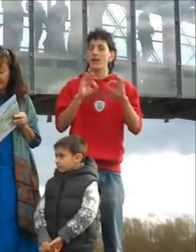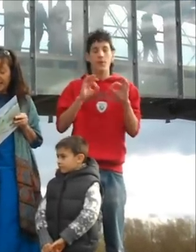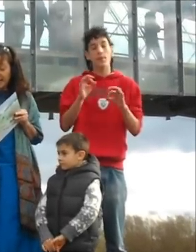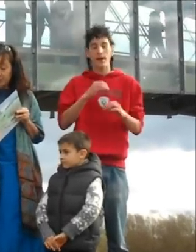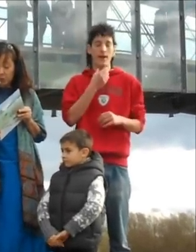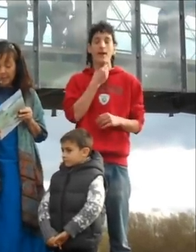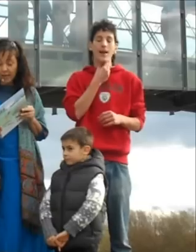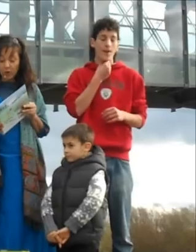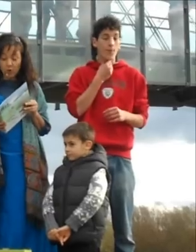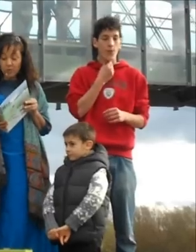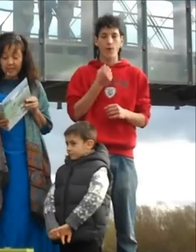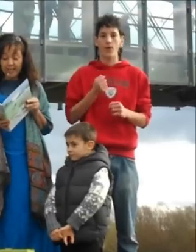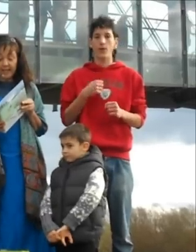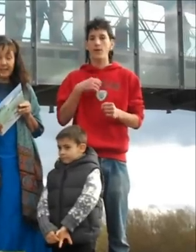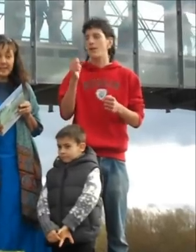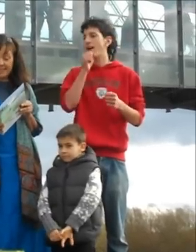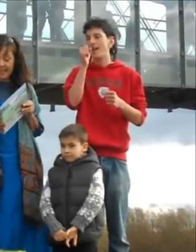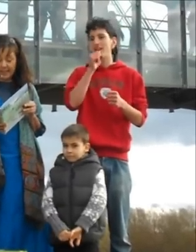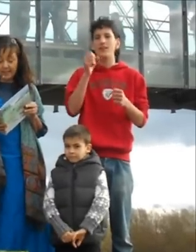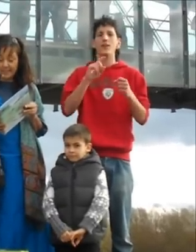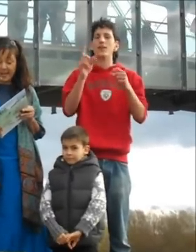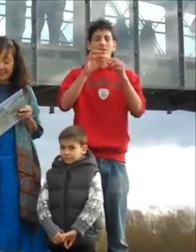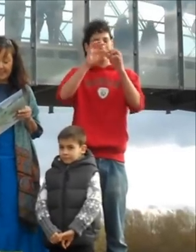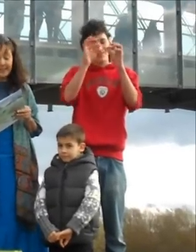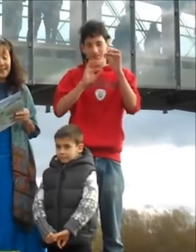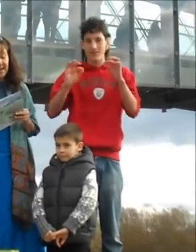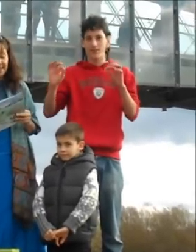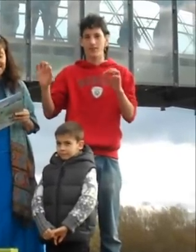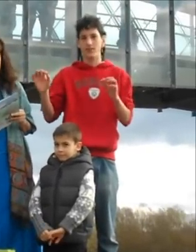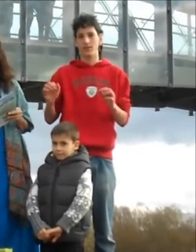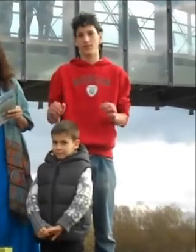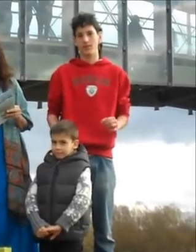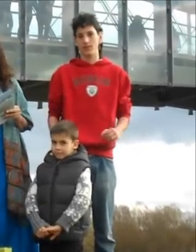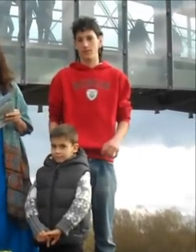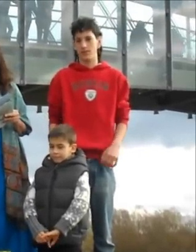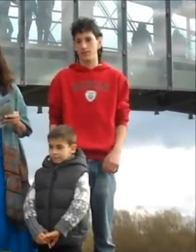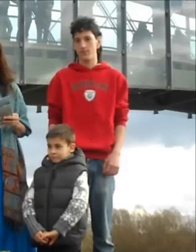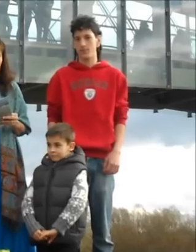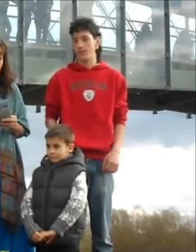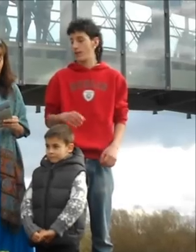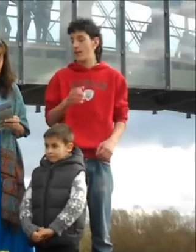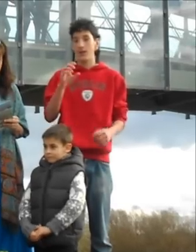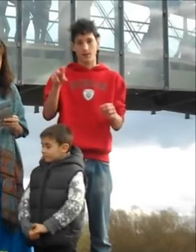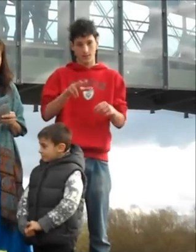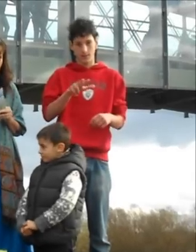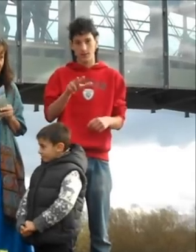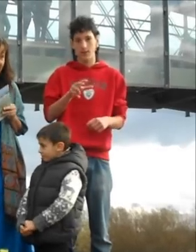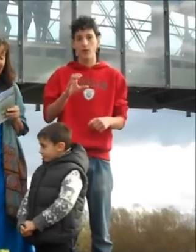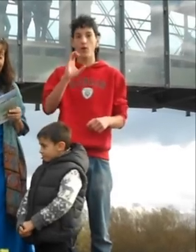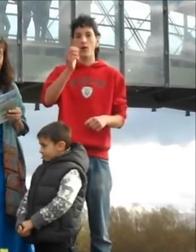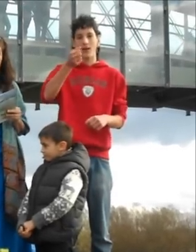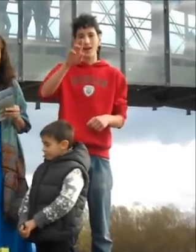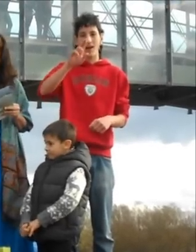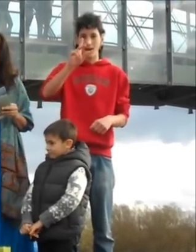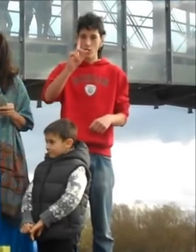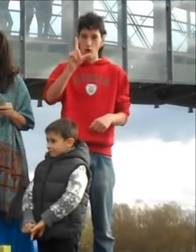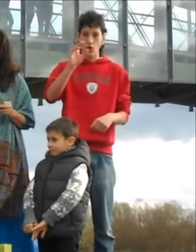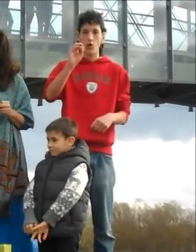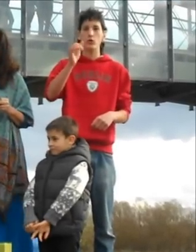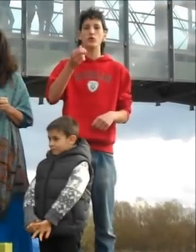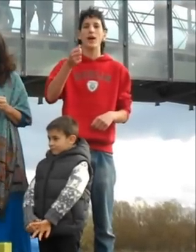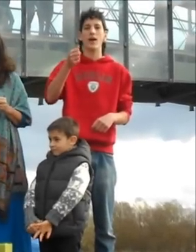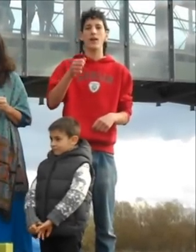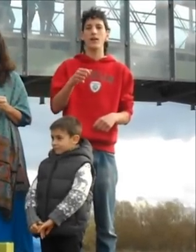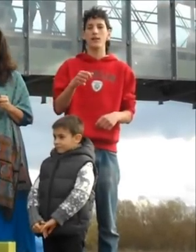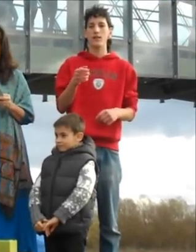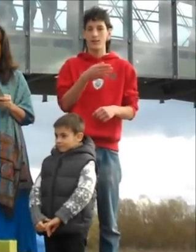hasi, kantuetako hotz ederra ez dadin izan, garrasi. Carlota, la nutria, es una